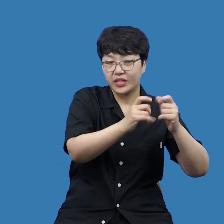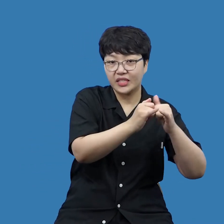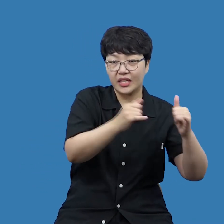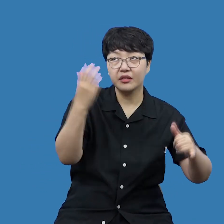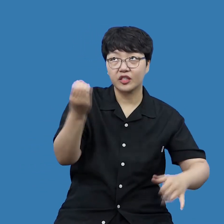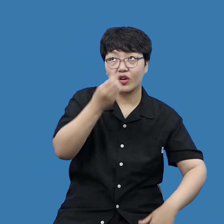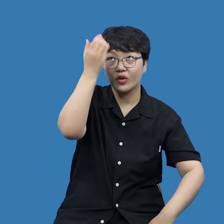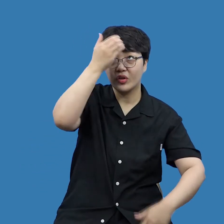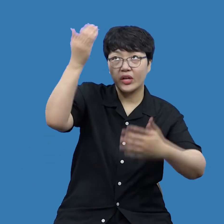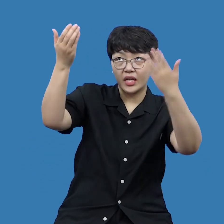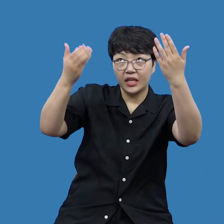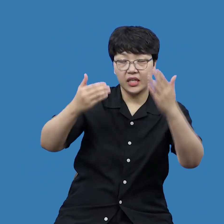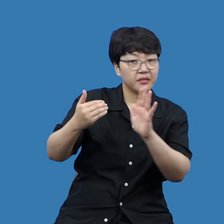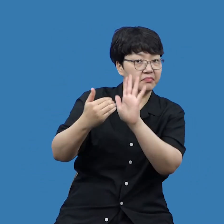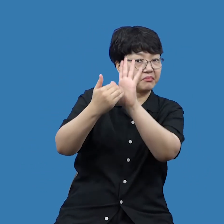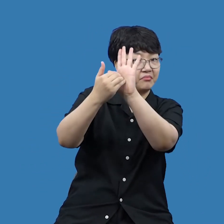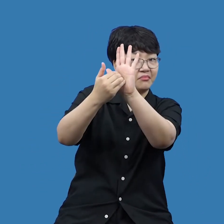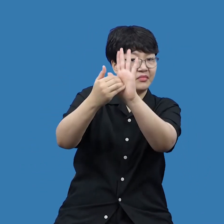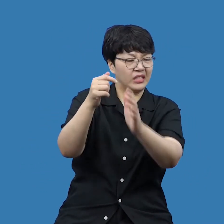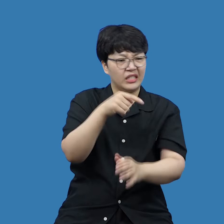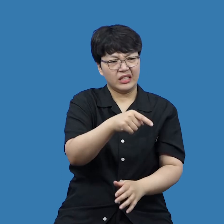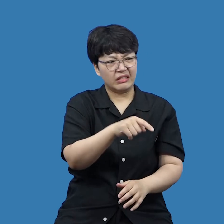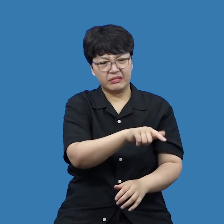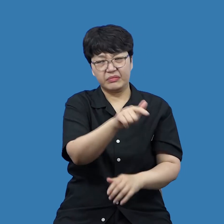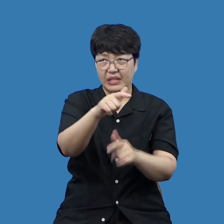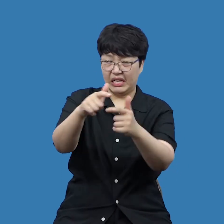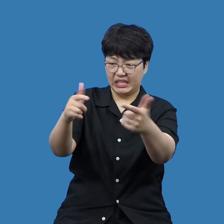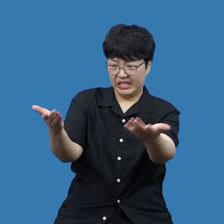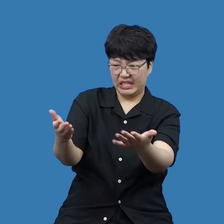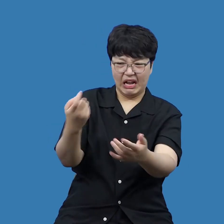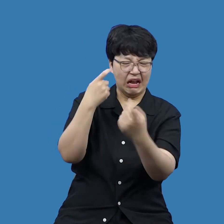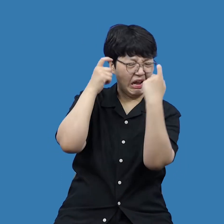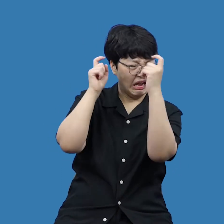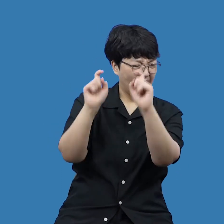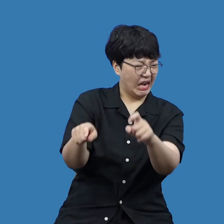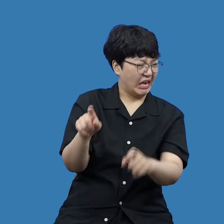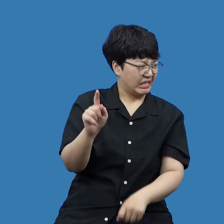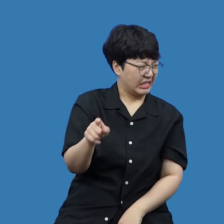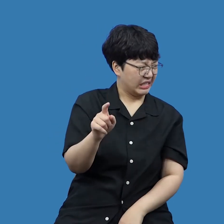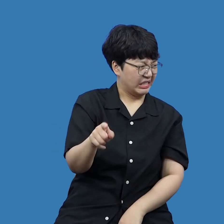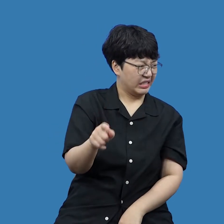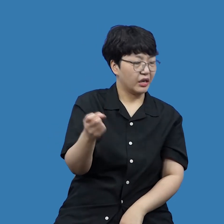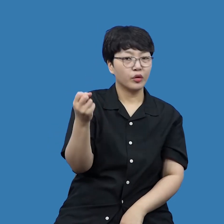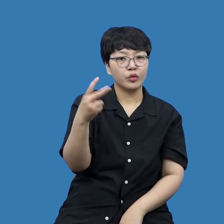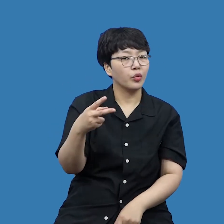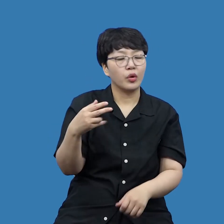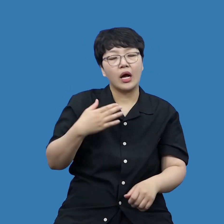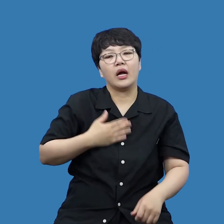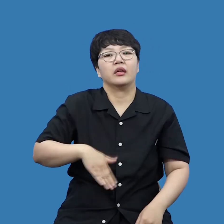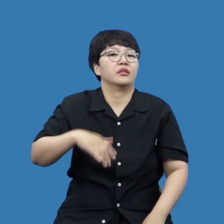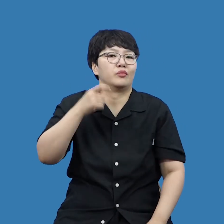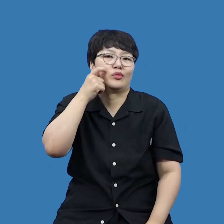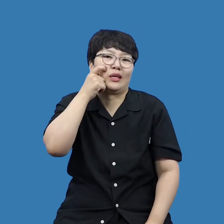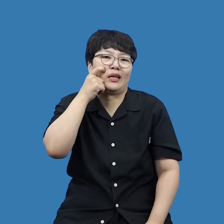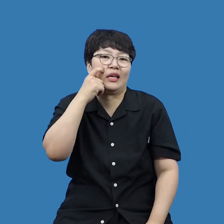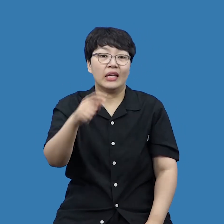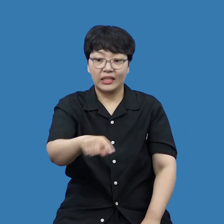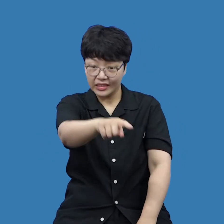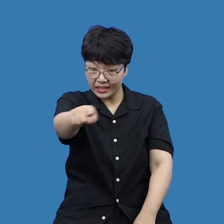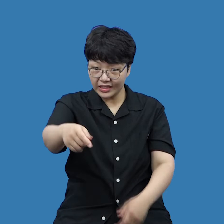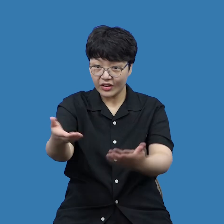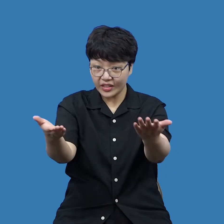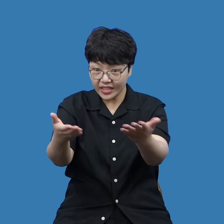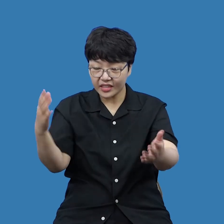받지 아니하나니 이는 그것들이 어리석게 보이며 또는 그것들을 알 수도 없나니 그러한 일은